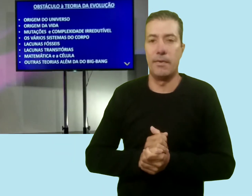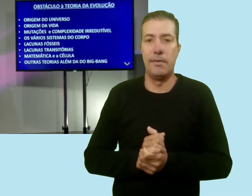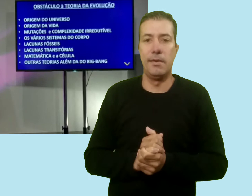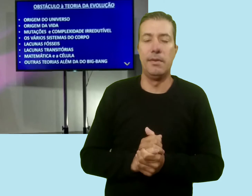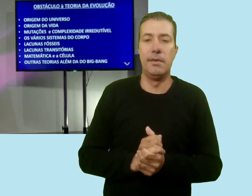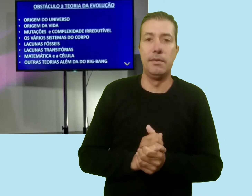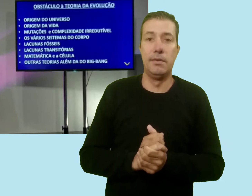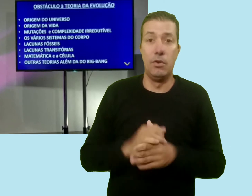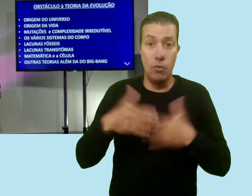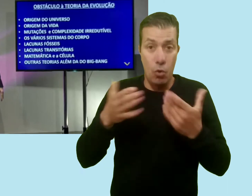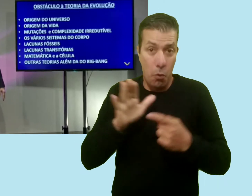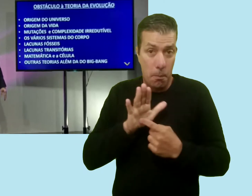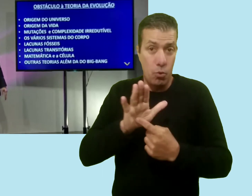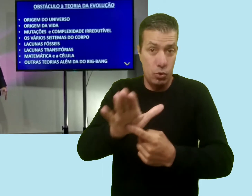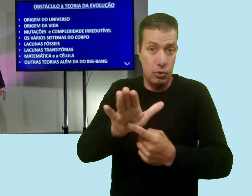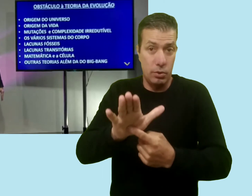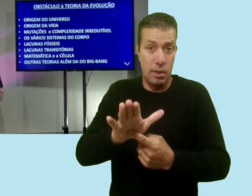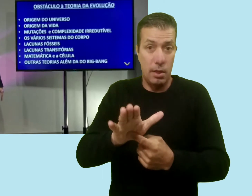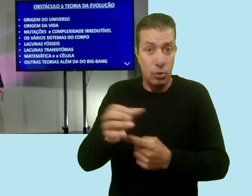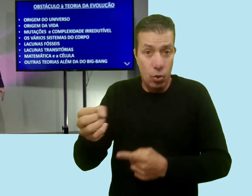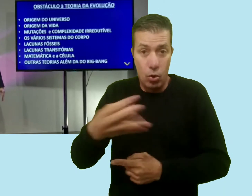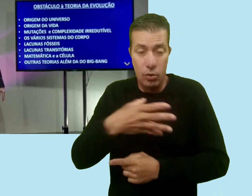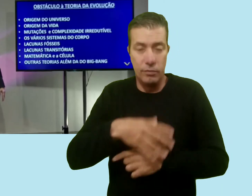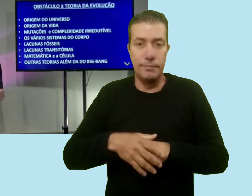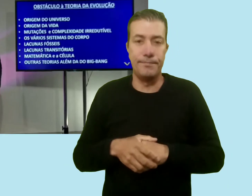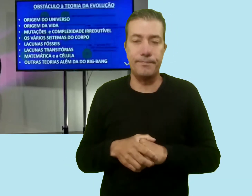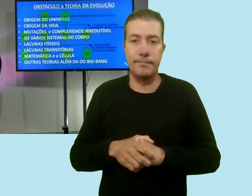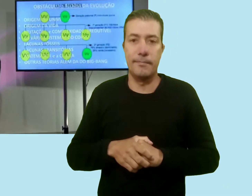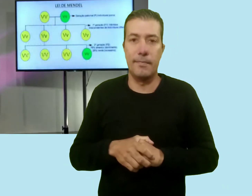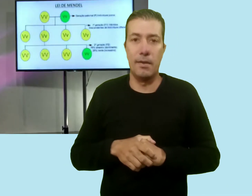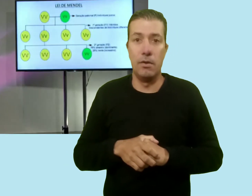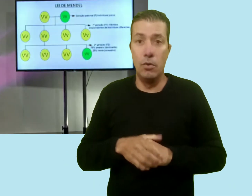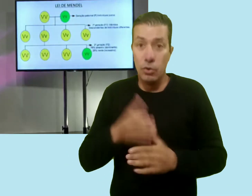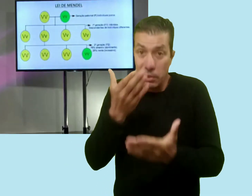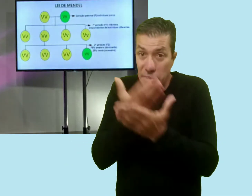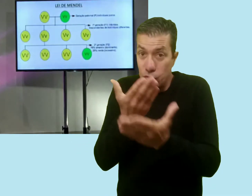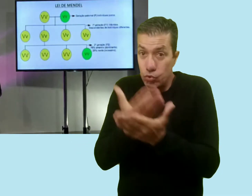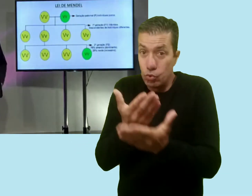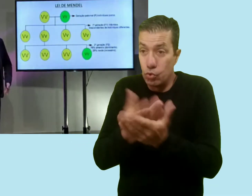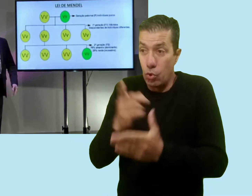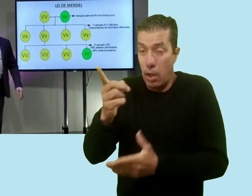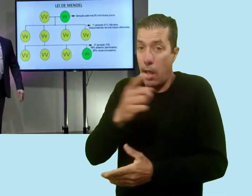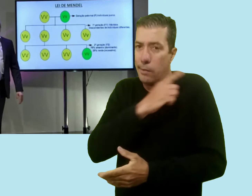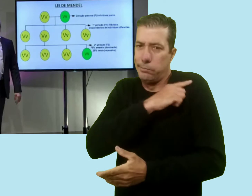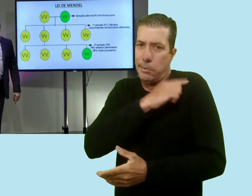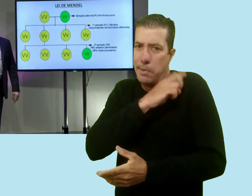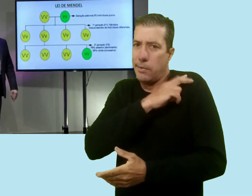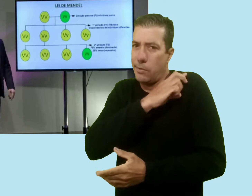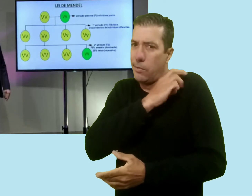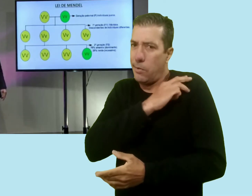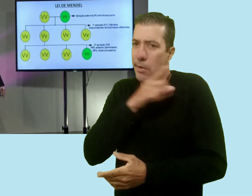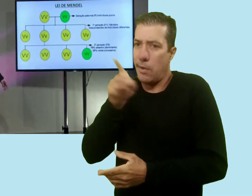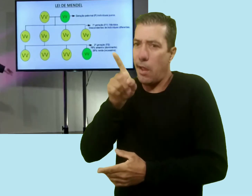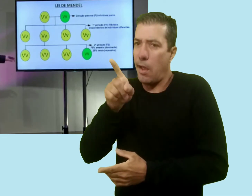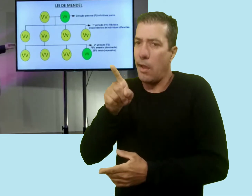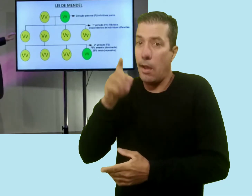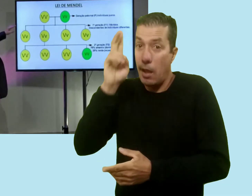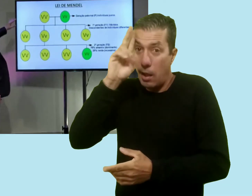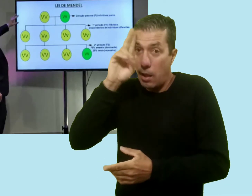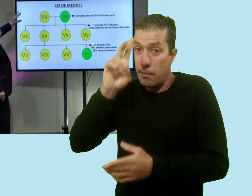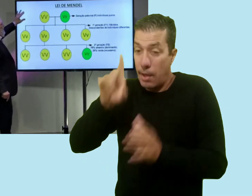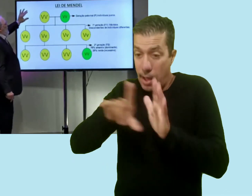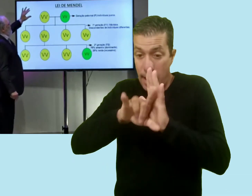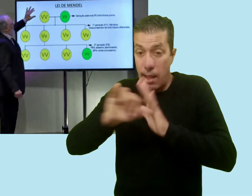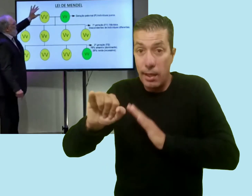Big Bang. Vou mostrar aqui uma coisa nova sobre essa história de evolução. Você estudou no ginásio, você lembra? A lei de